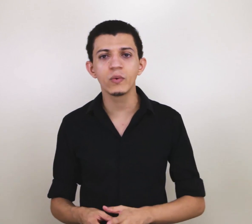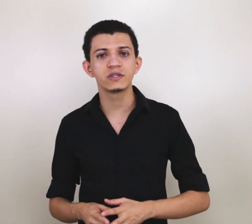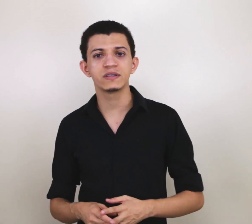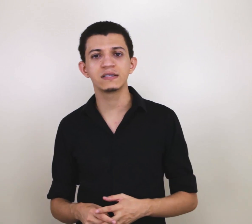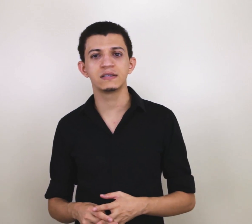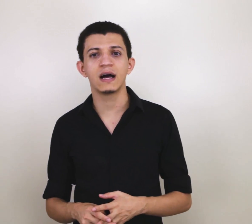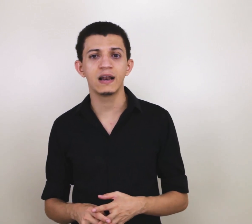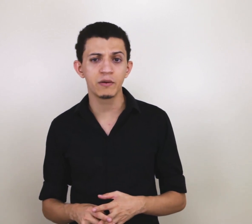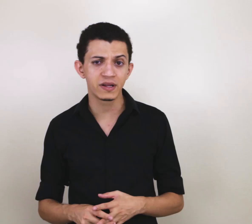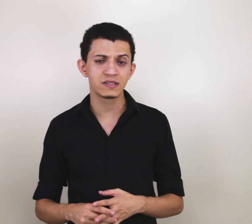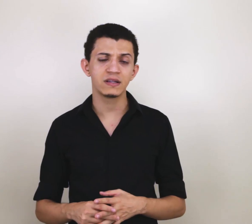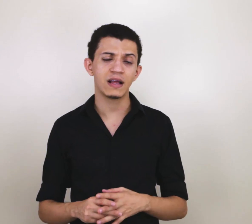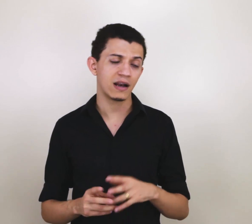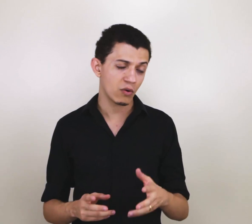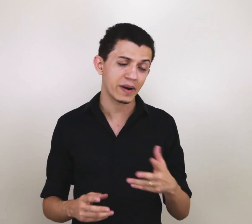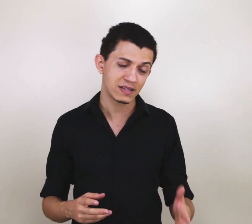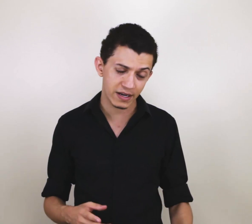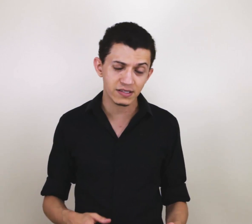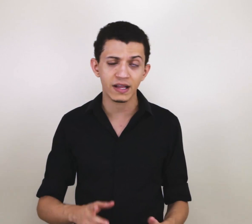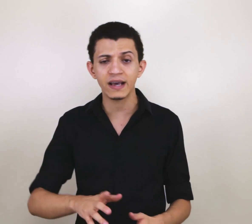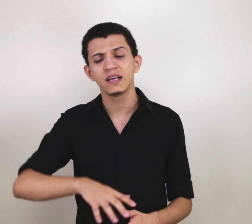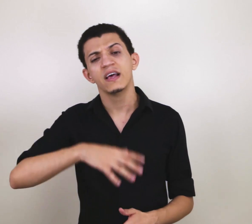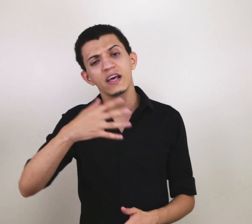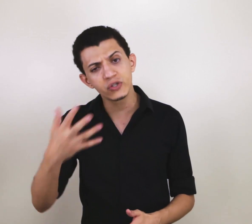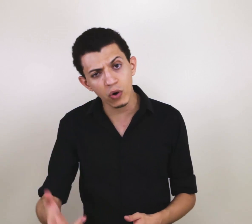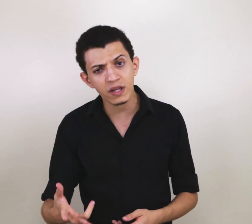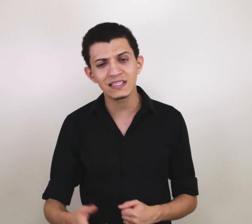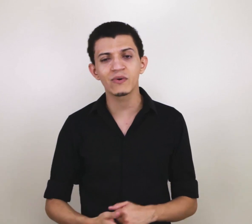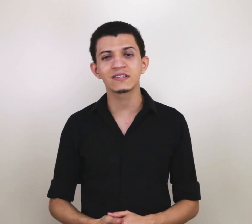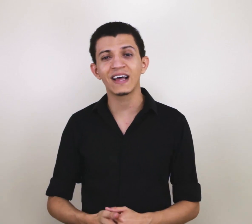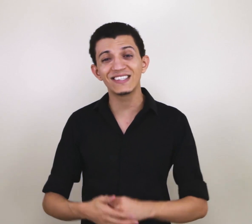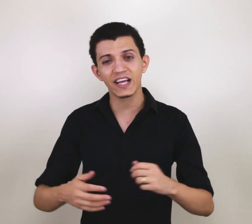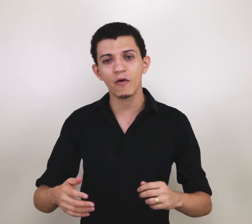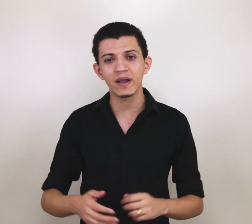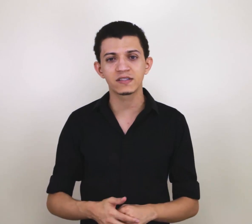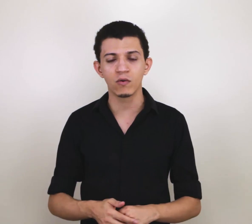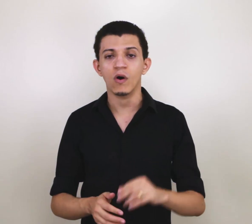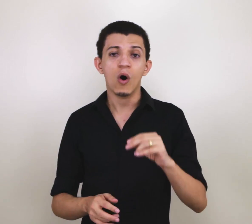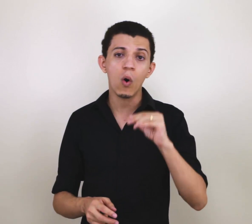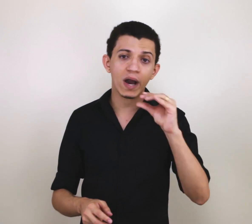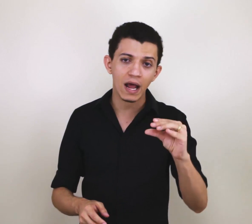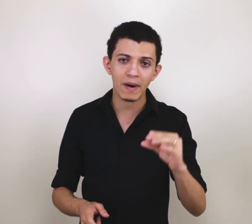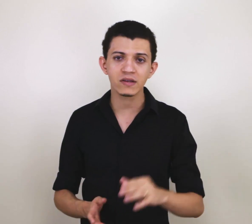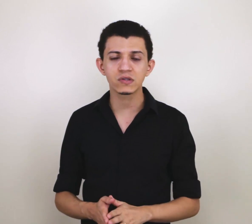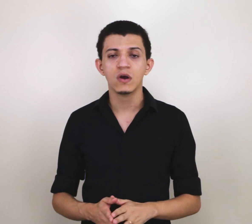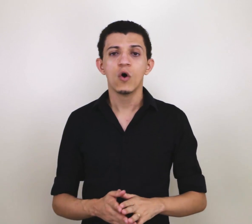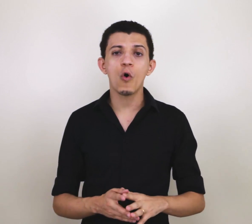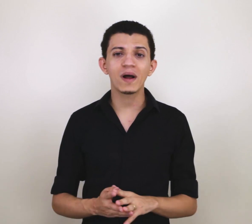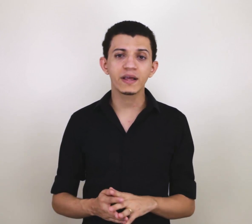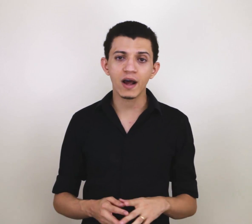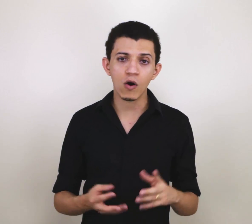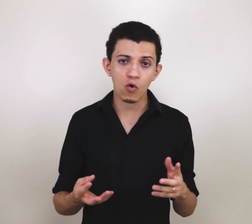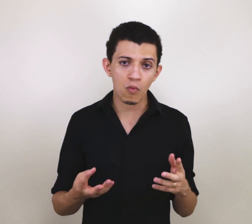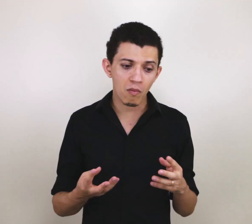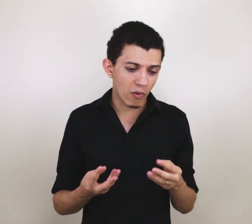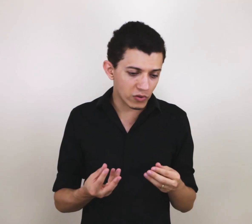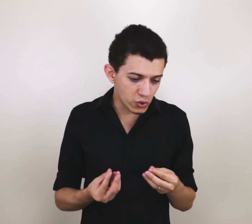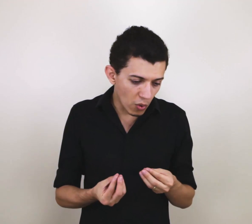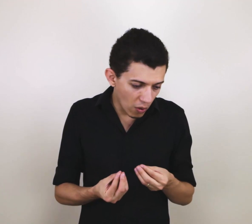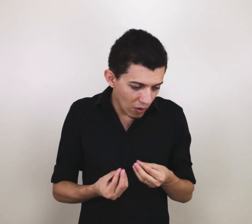linguística da língua brasileira de sinais e de outras línguas de sinais geralmente são ou calhamaços ou material de uma